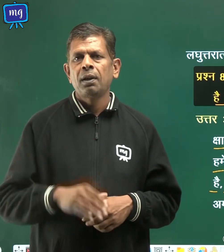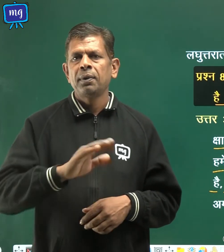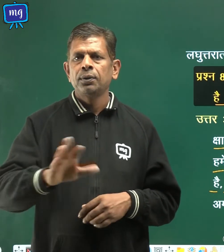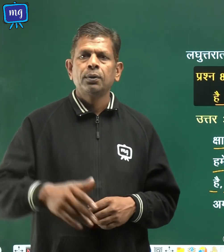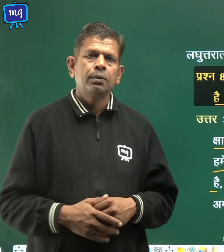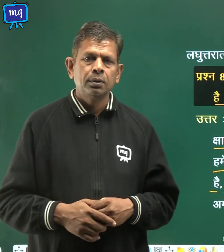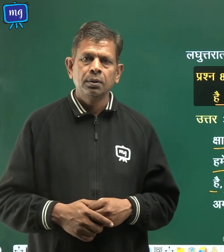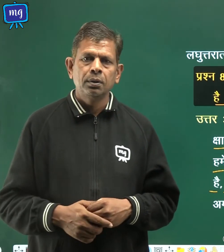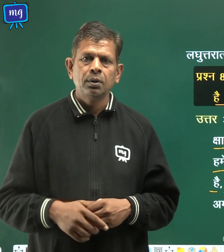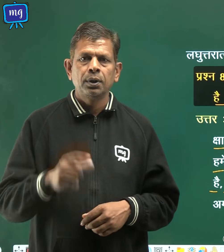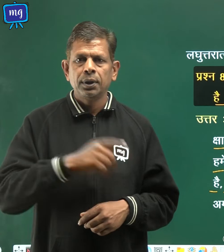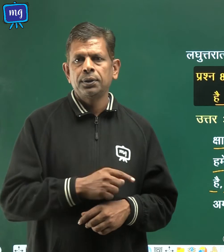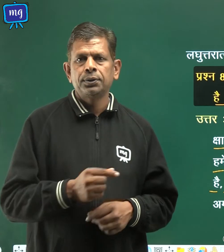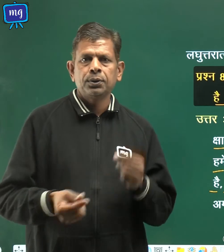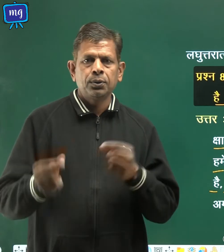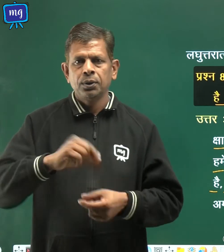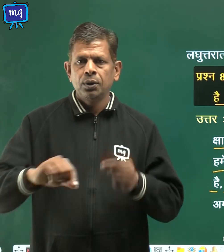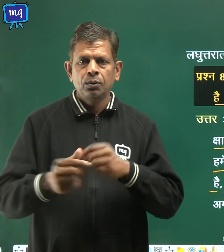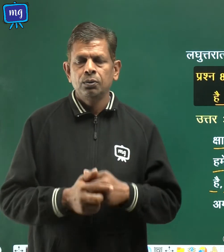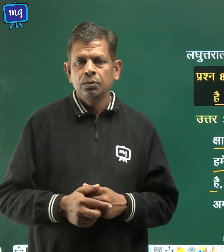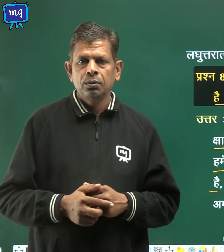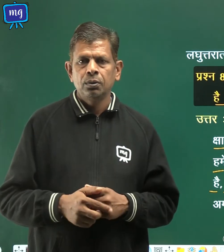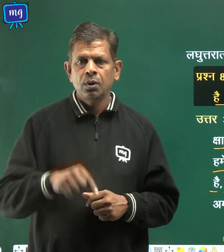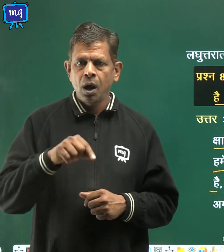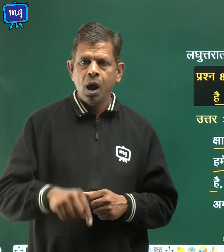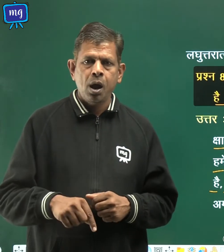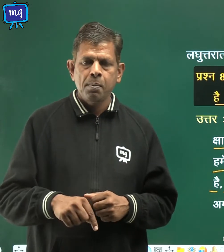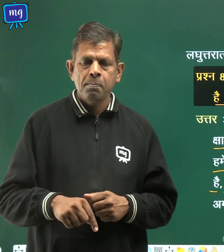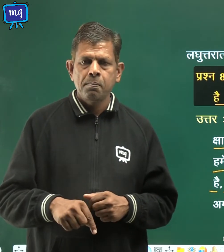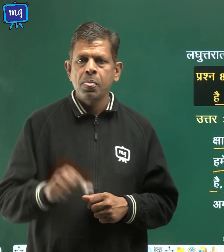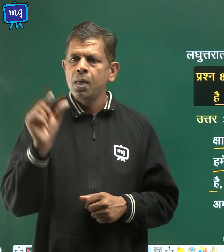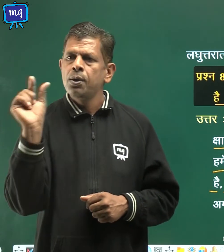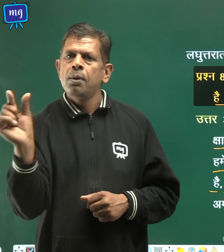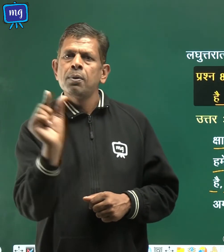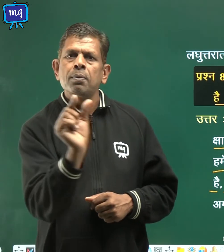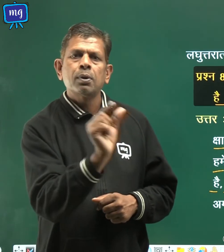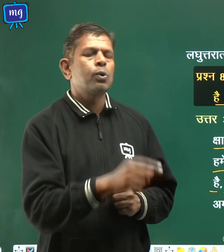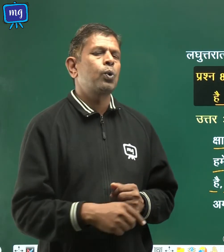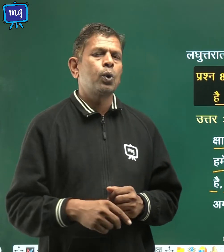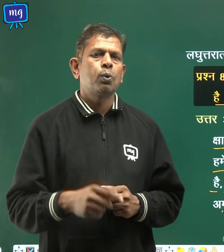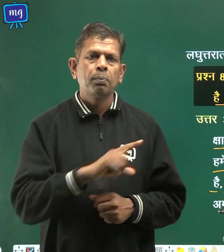बच्चों इस क्रिया को हम शब्द समीकरण के रूप में लिखेंगे,